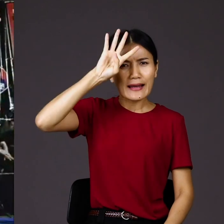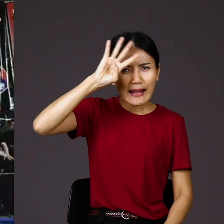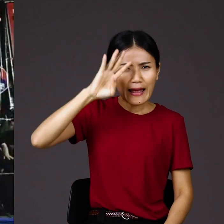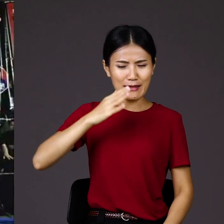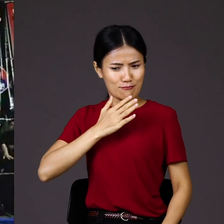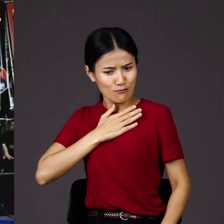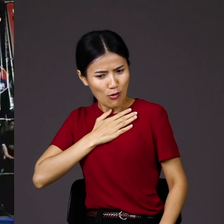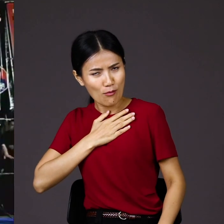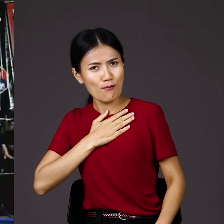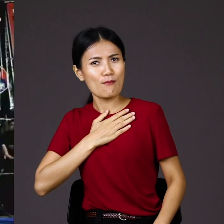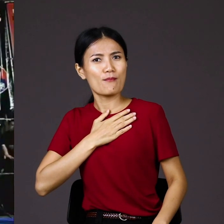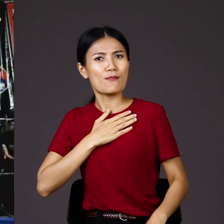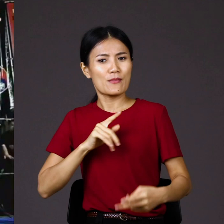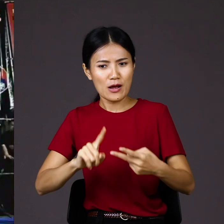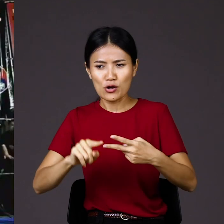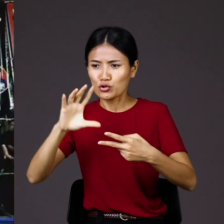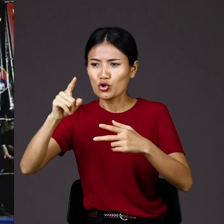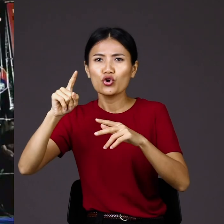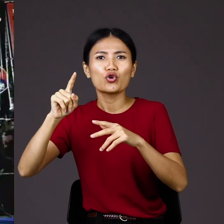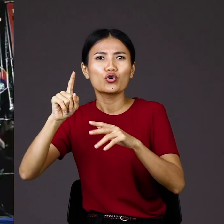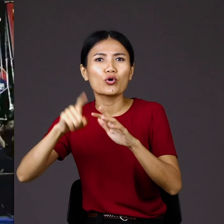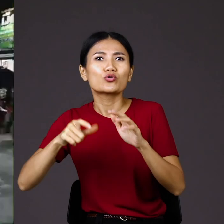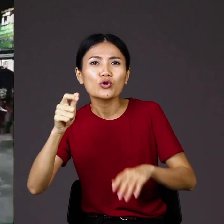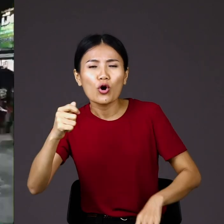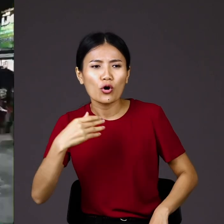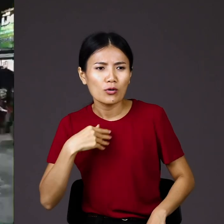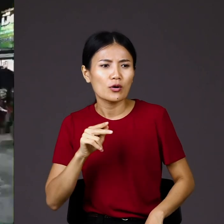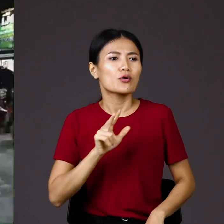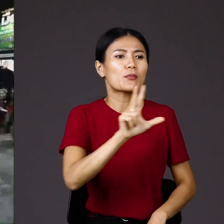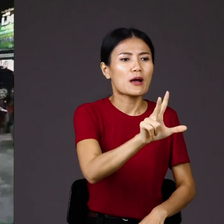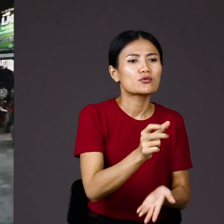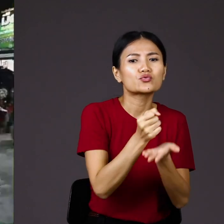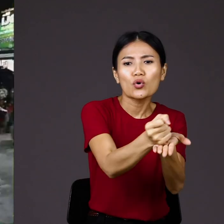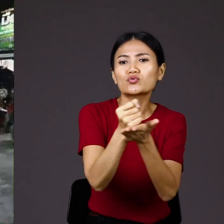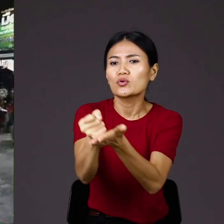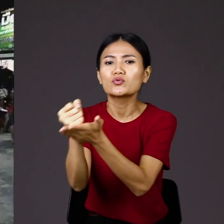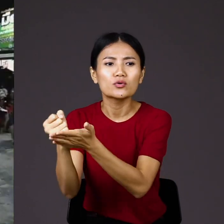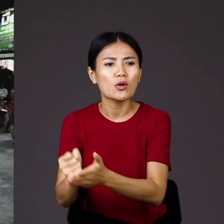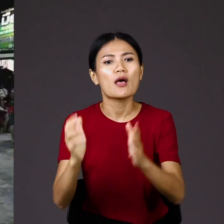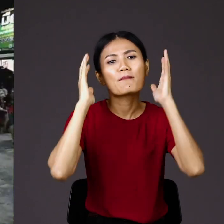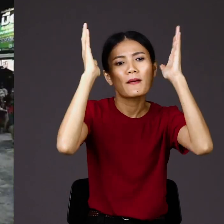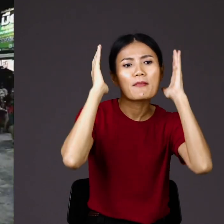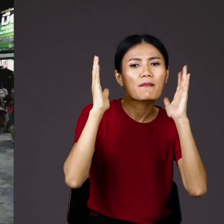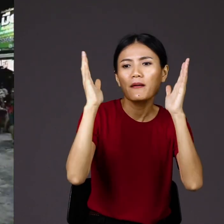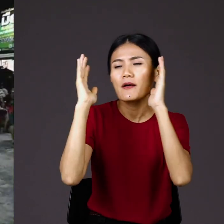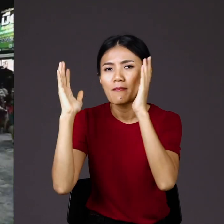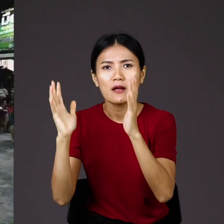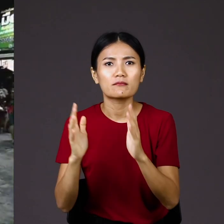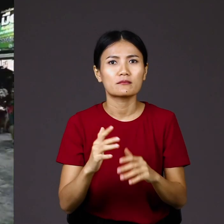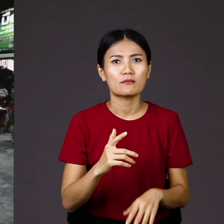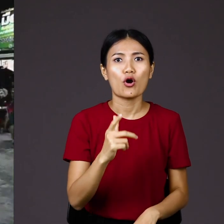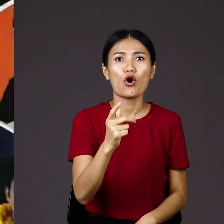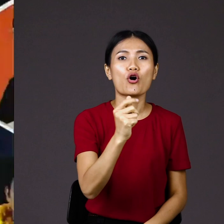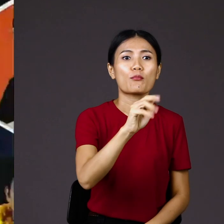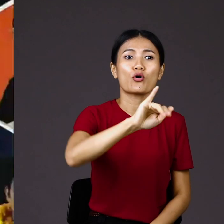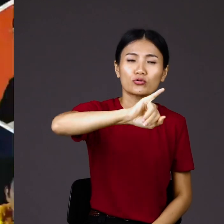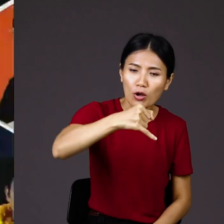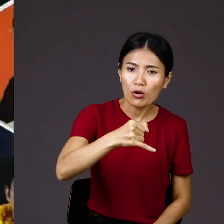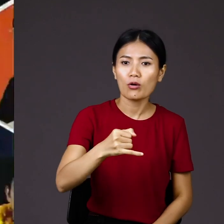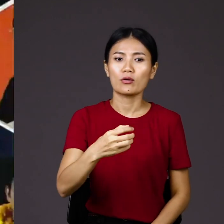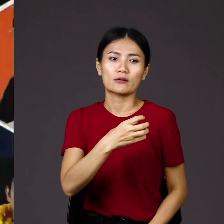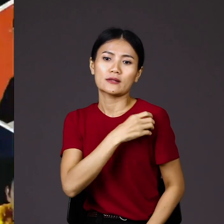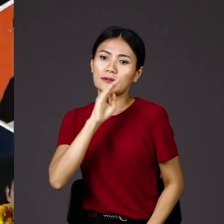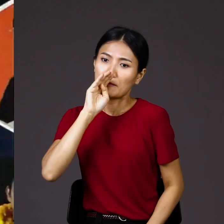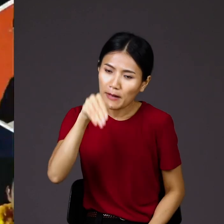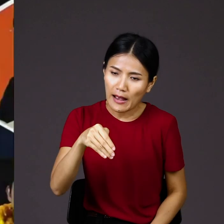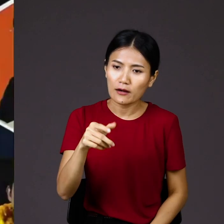ยหาเสียงทุกระดับอีกรอบครับคราวนี้ก็จะไปมันหมดอบจ.ก็ลุยเทศบ